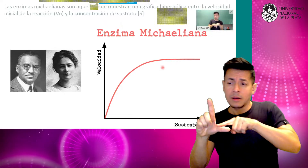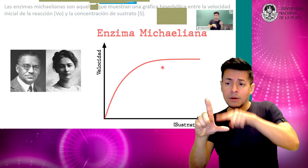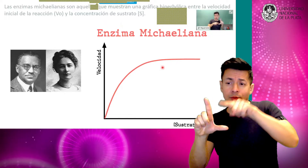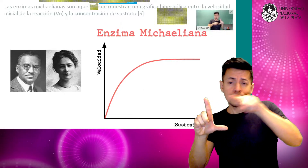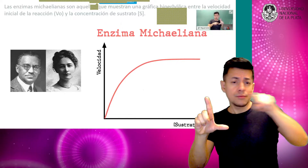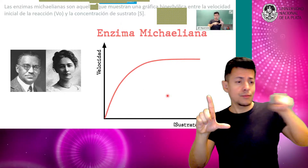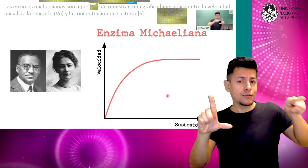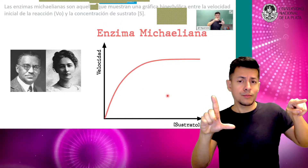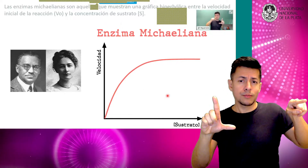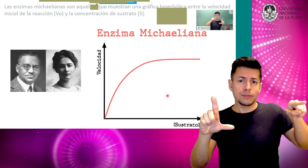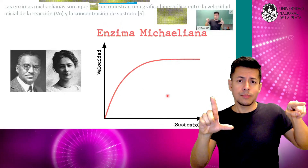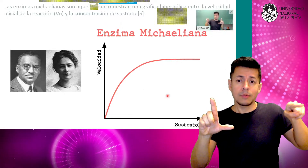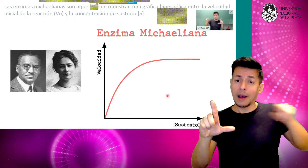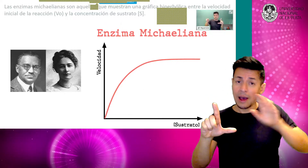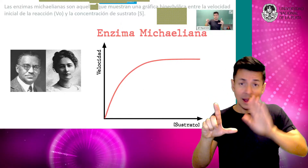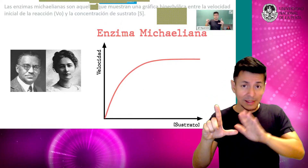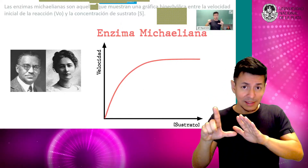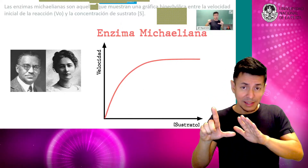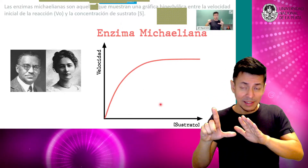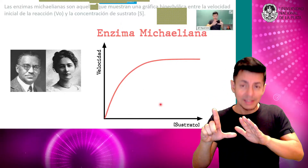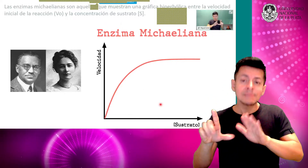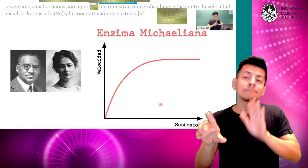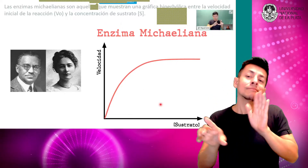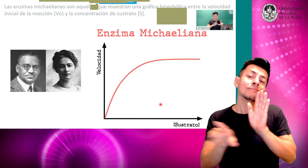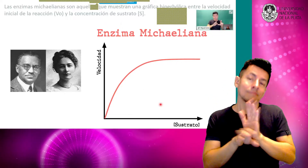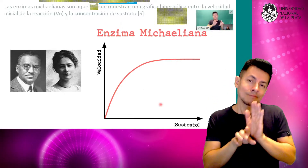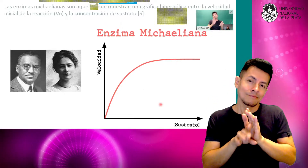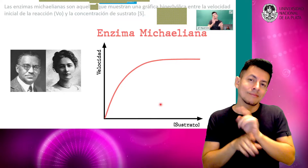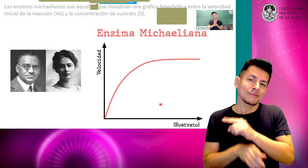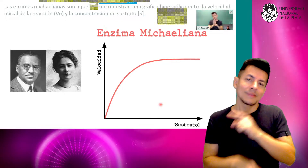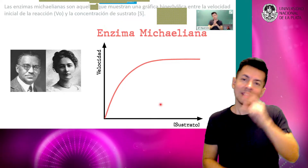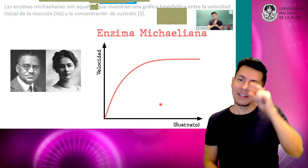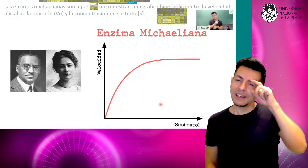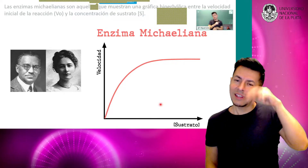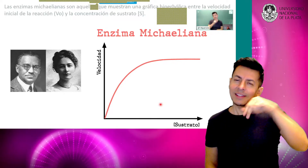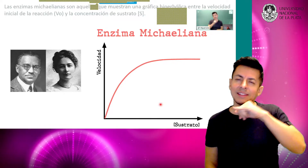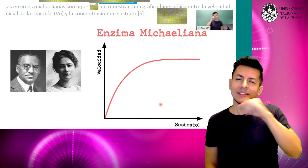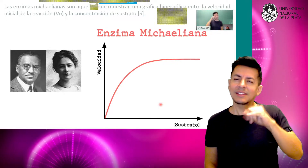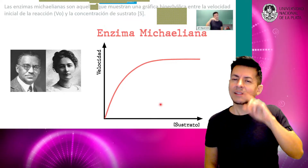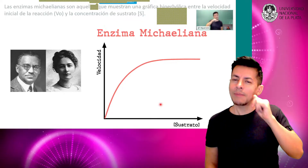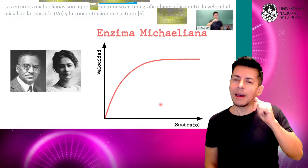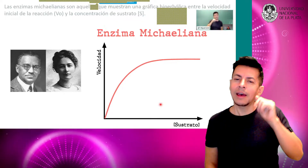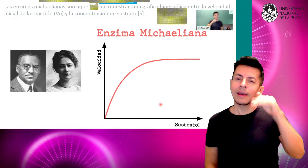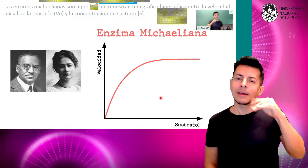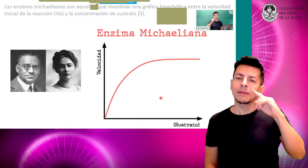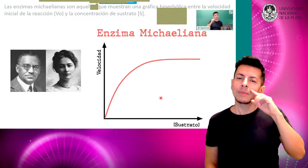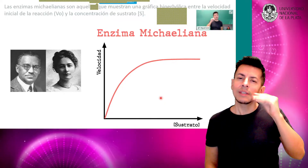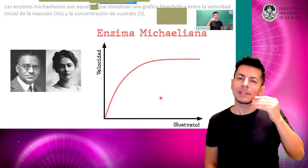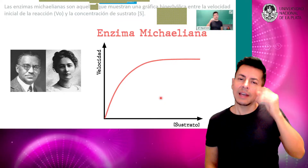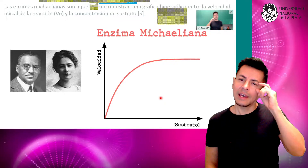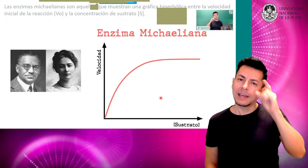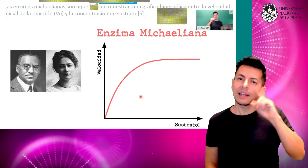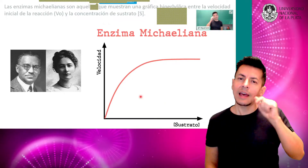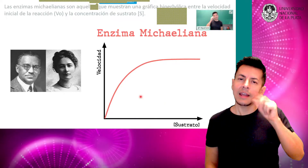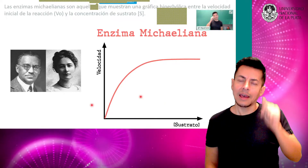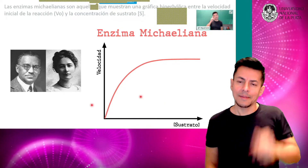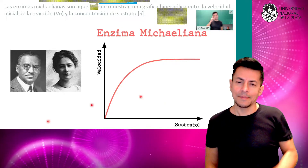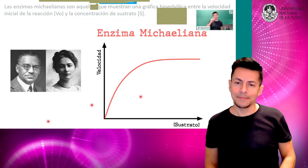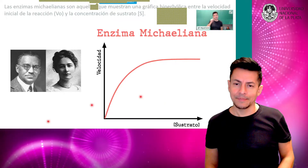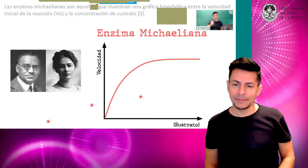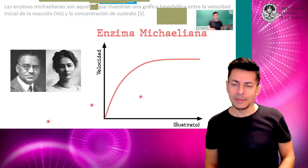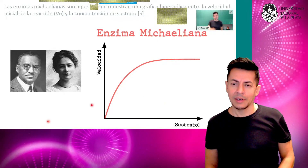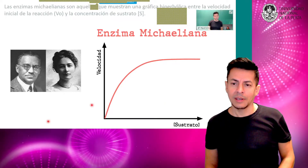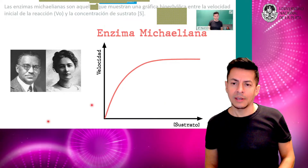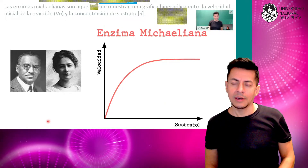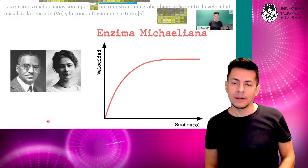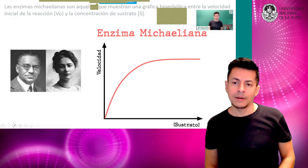un comportamiento como este, la enzima que están viendo es micaeliana. ¿Bien? Pero